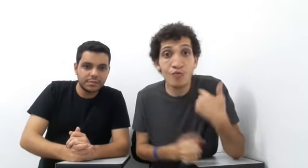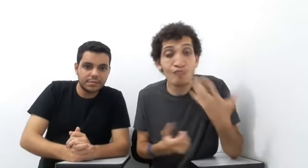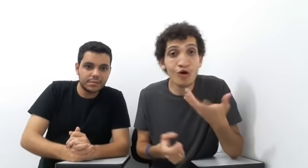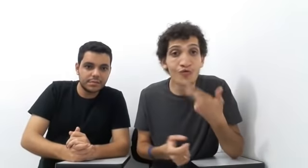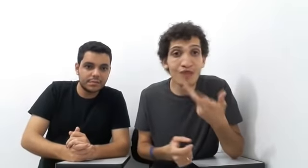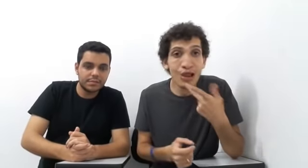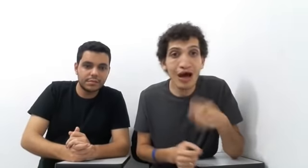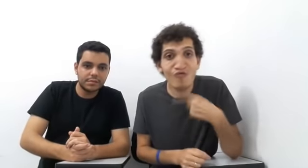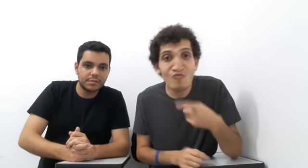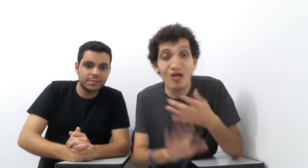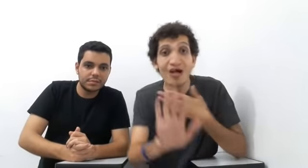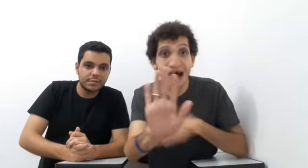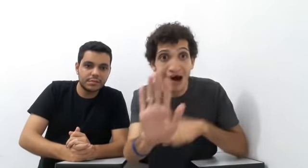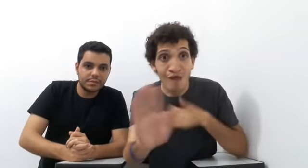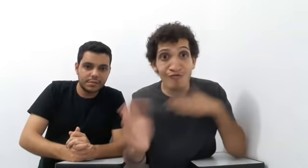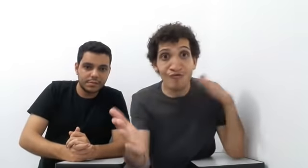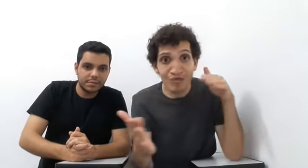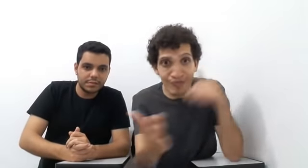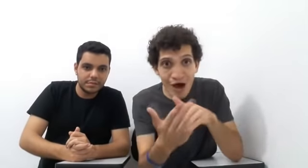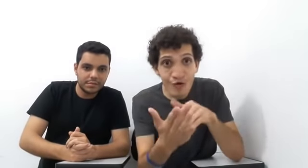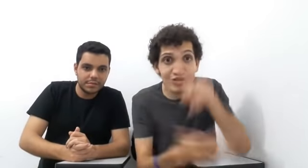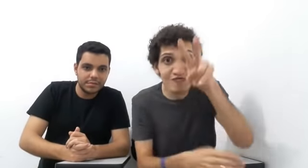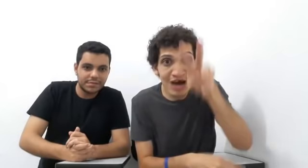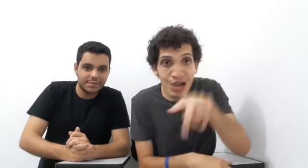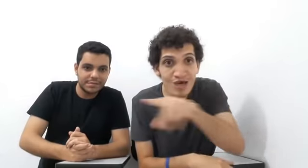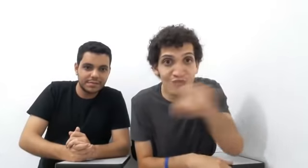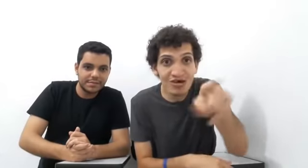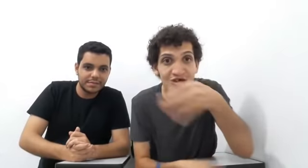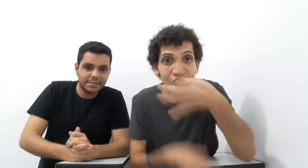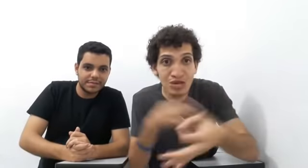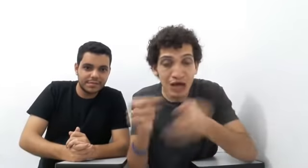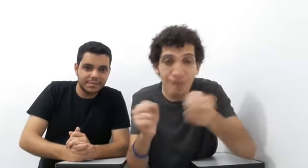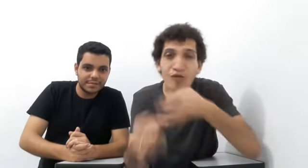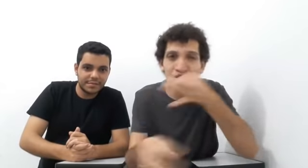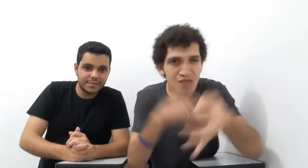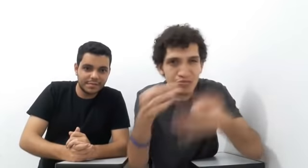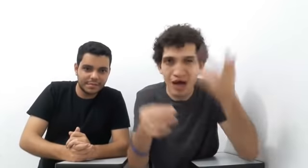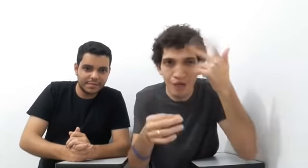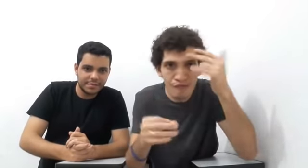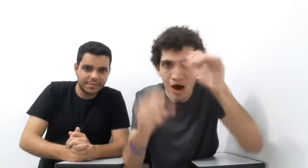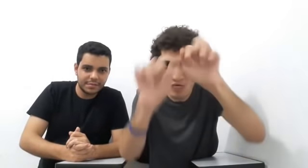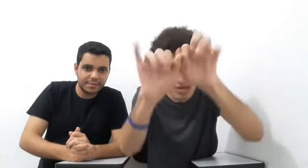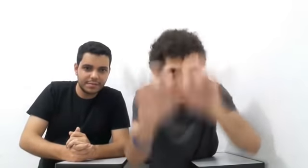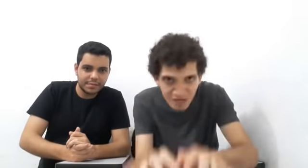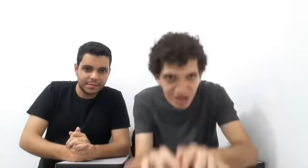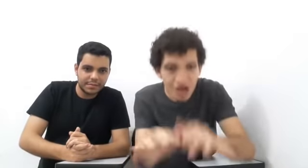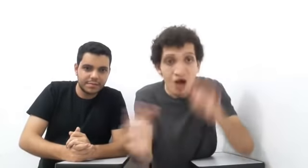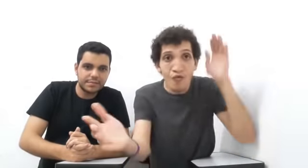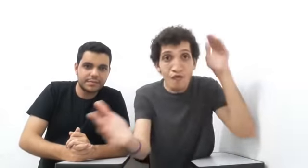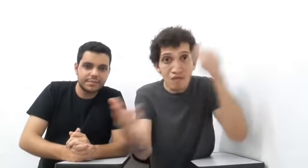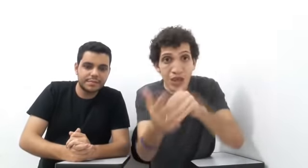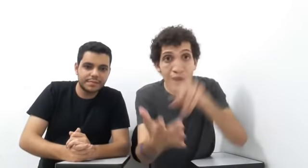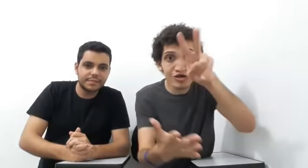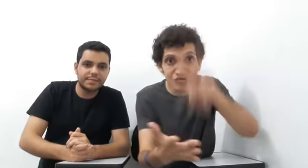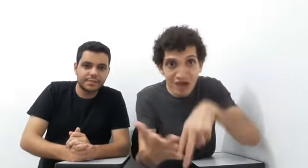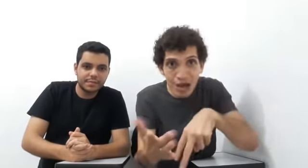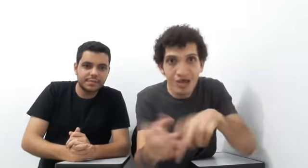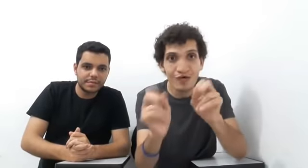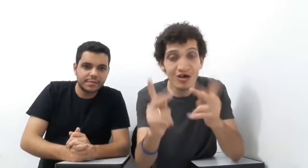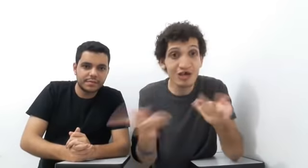posso falar, Lula, no final a gente vai ler, vocês pode comentar normal, escrever, no final a gente vai ler, porque a gente está